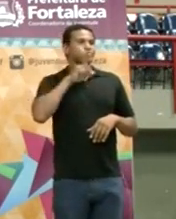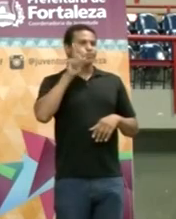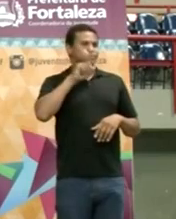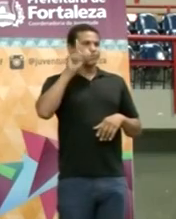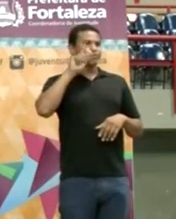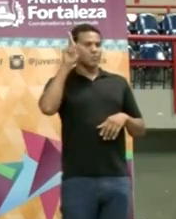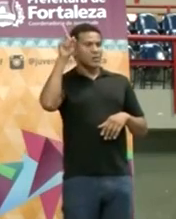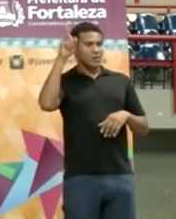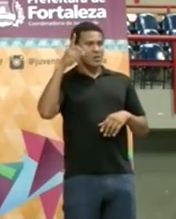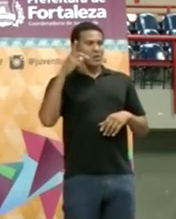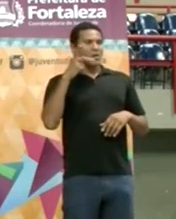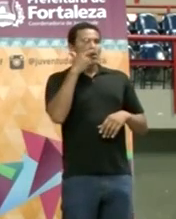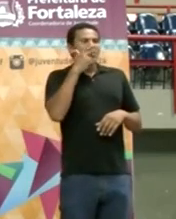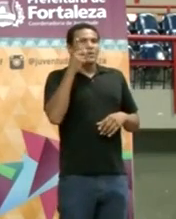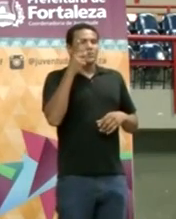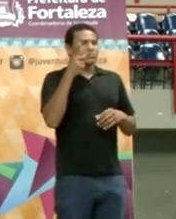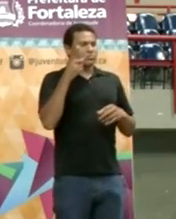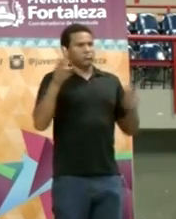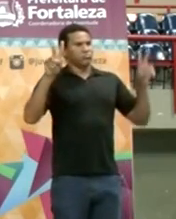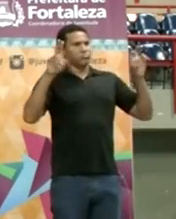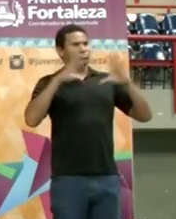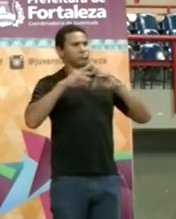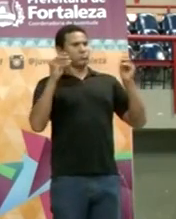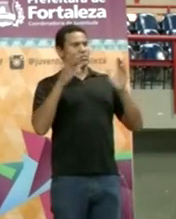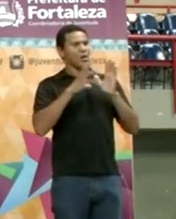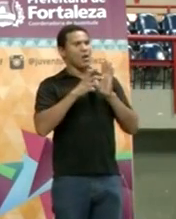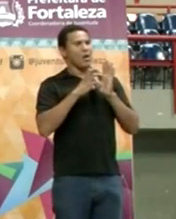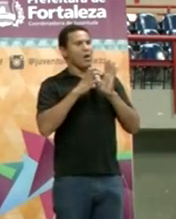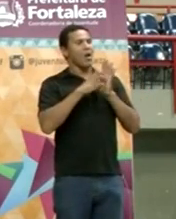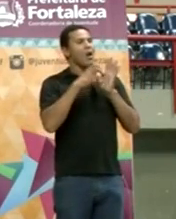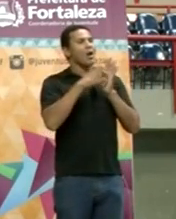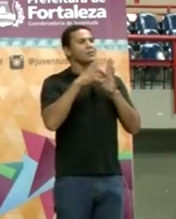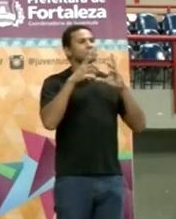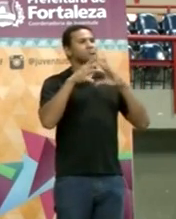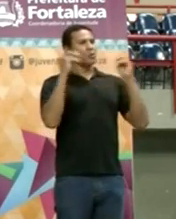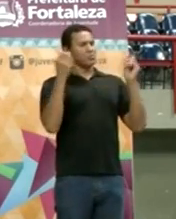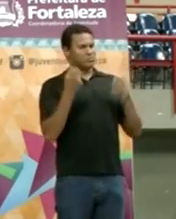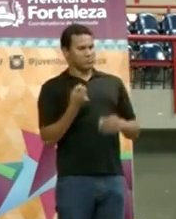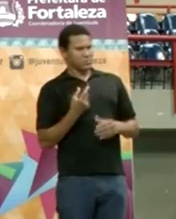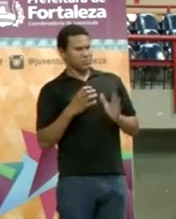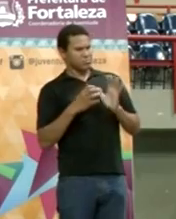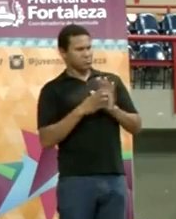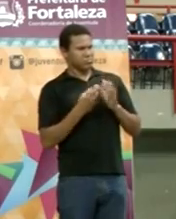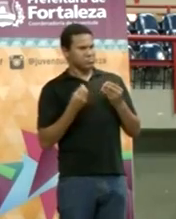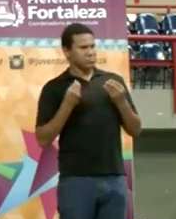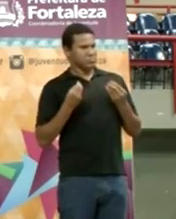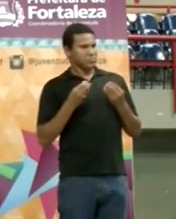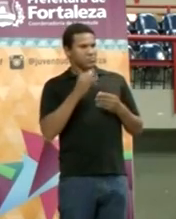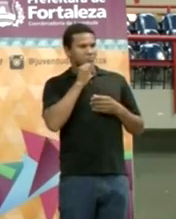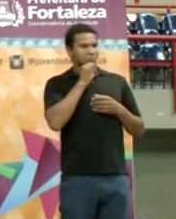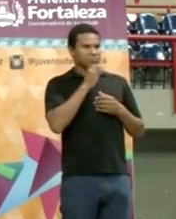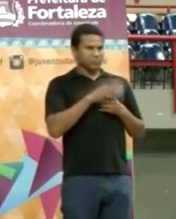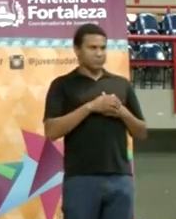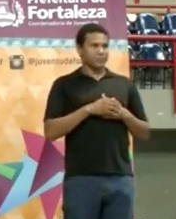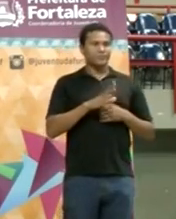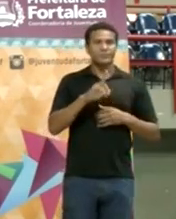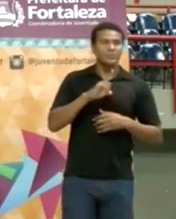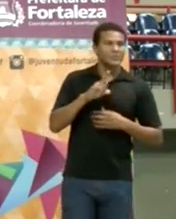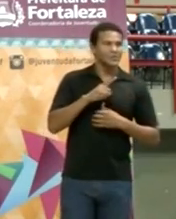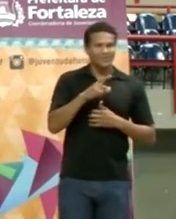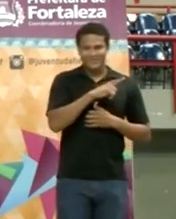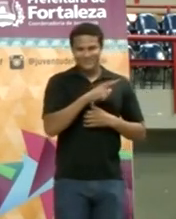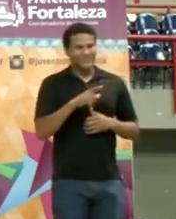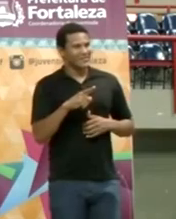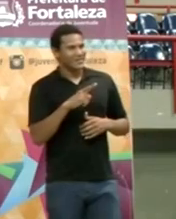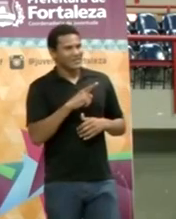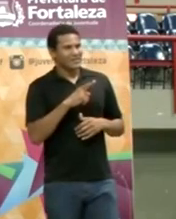medular. Pessoal, as doenças virais, como eu falei no começo, utilizando a música do Arnaldo Antunes, elas são